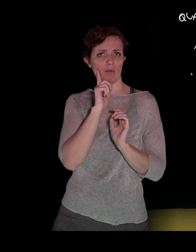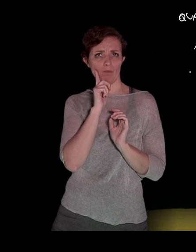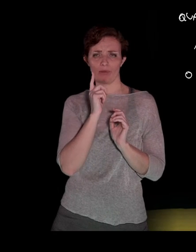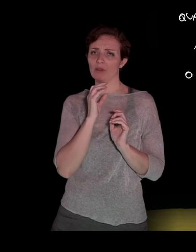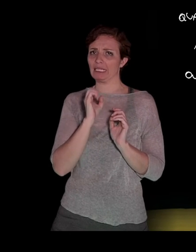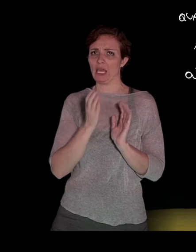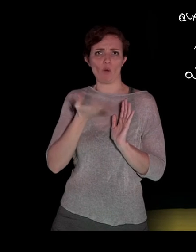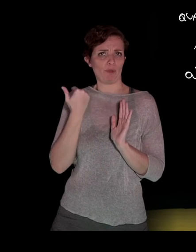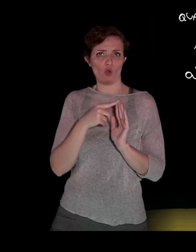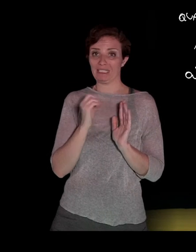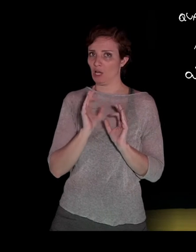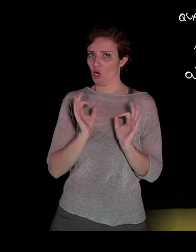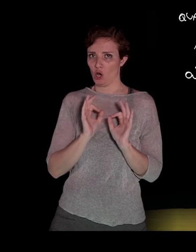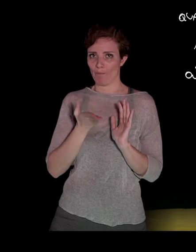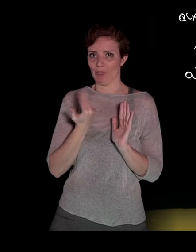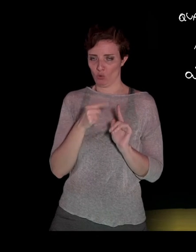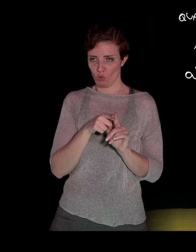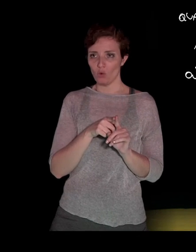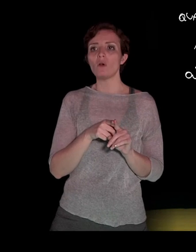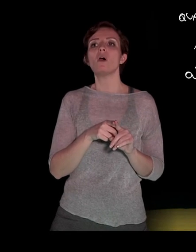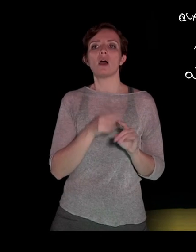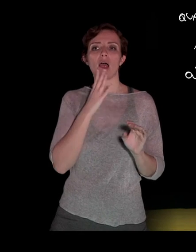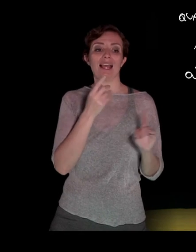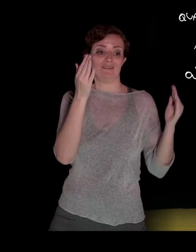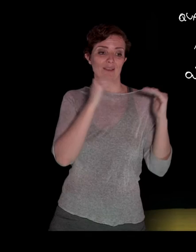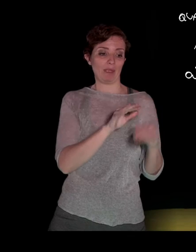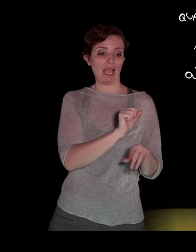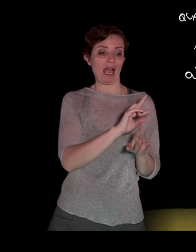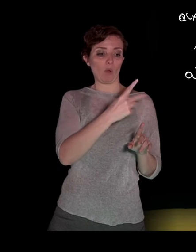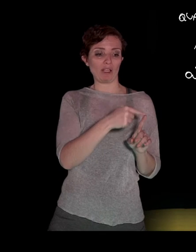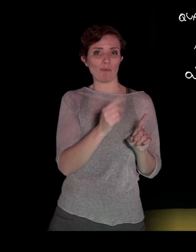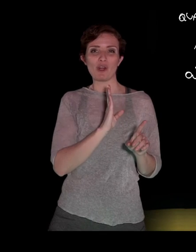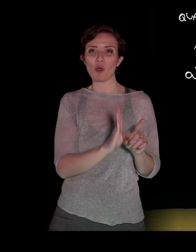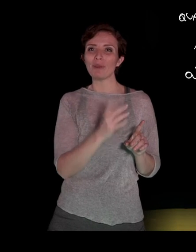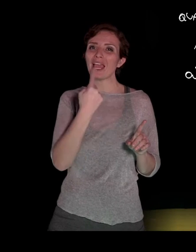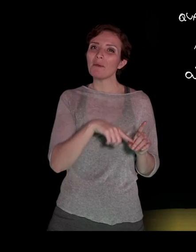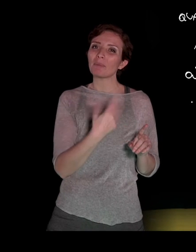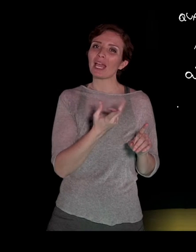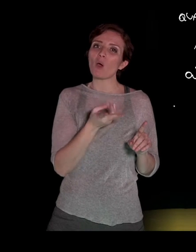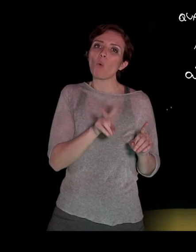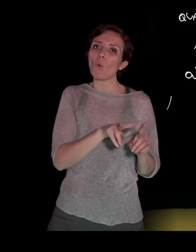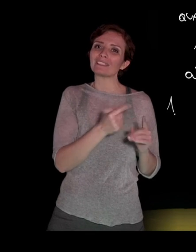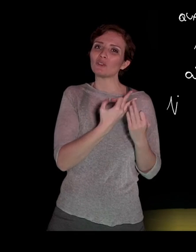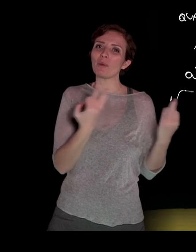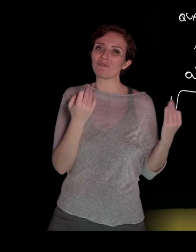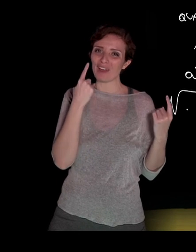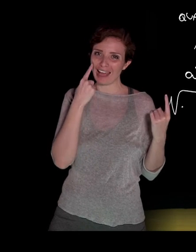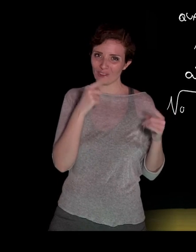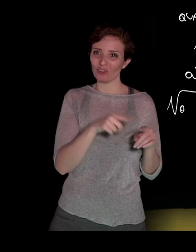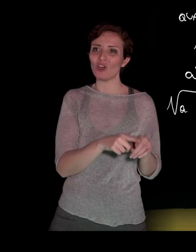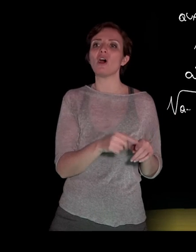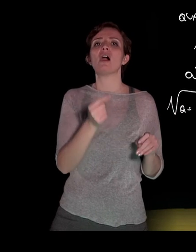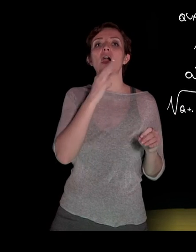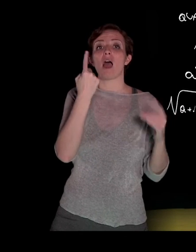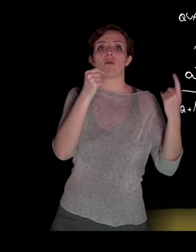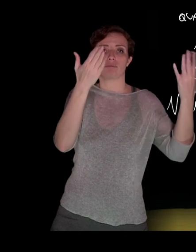se a e b sono tali che ha quadro meno b sia quello che viene definito matematica un quadrato perfetto allora queste scritture diventano la